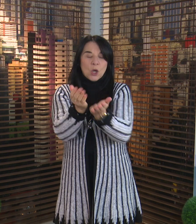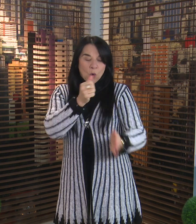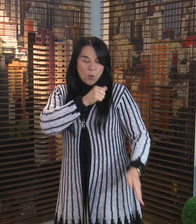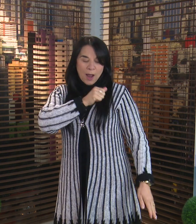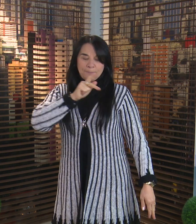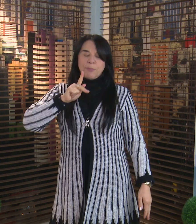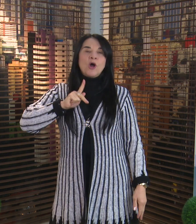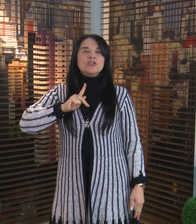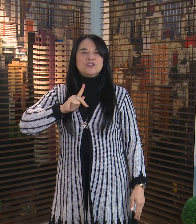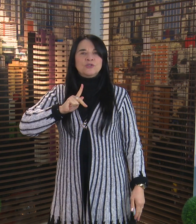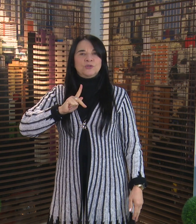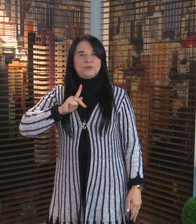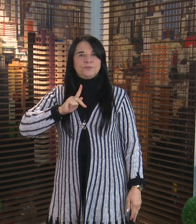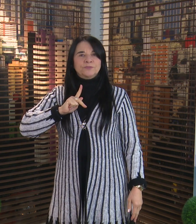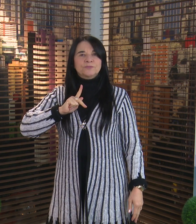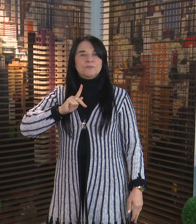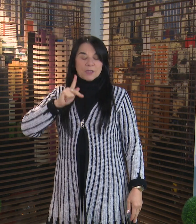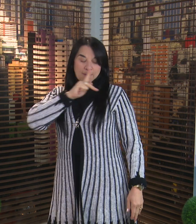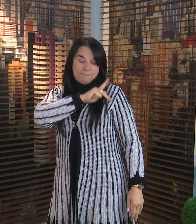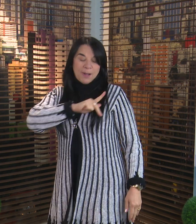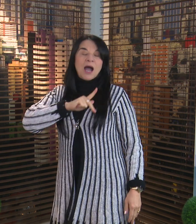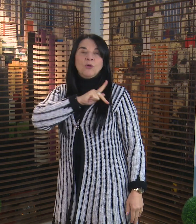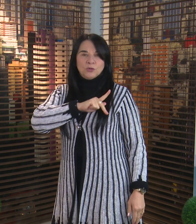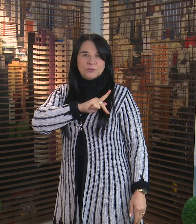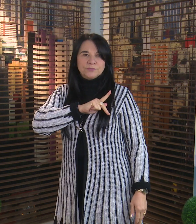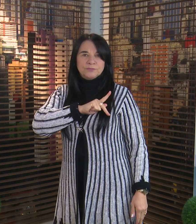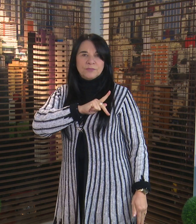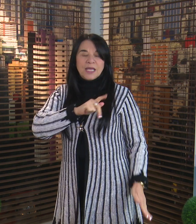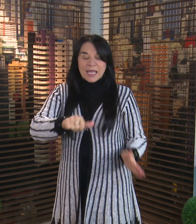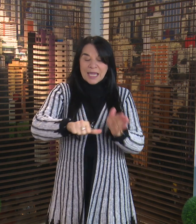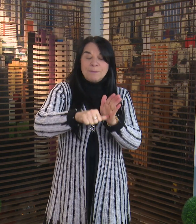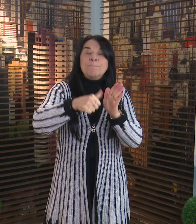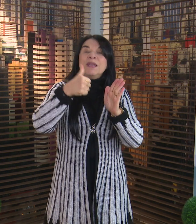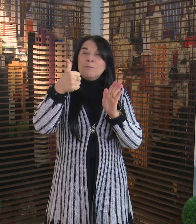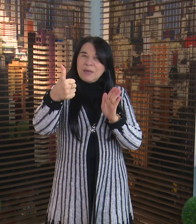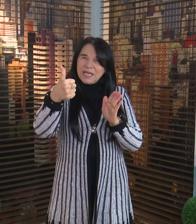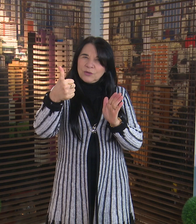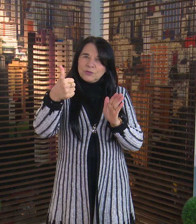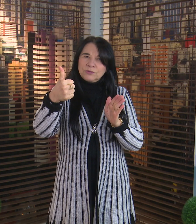O apóstolo Paulo, em 1